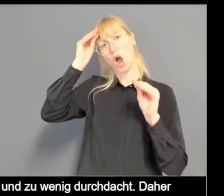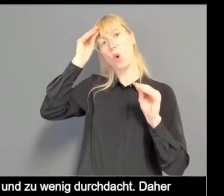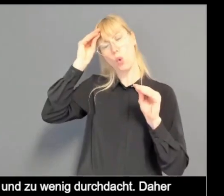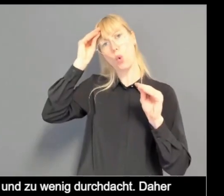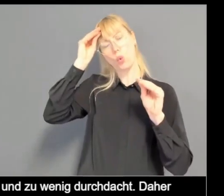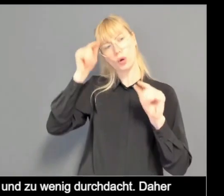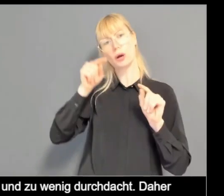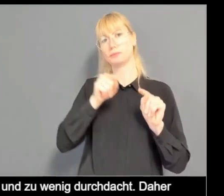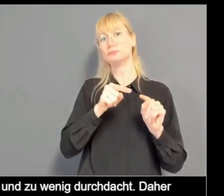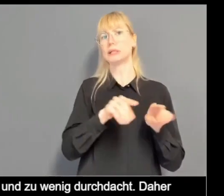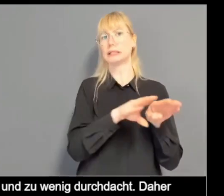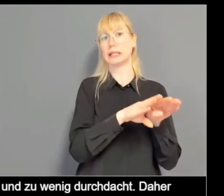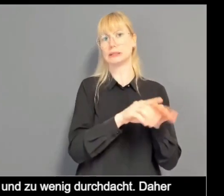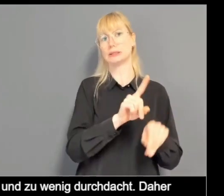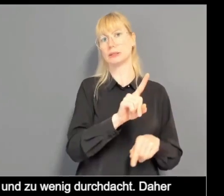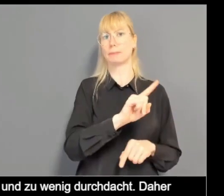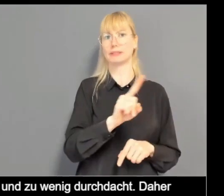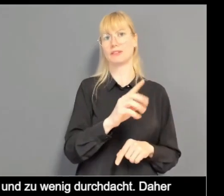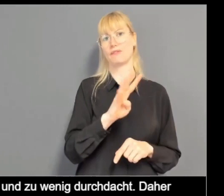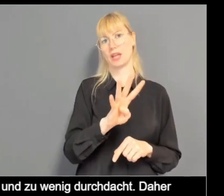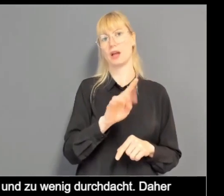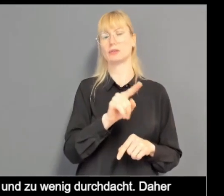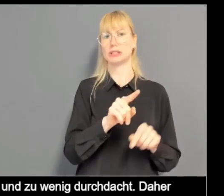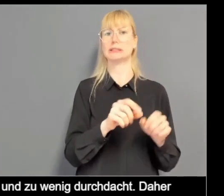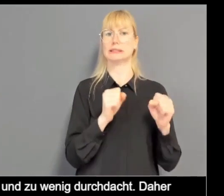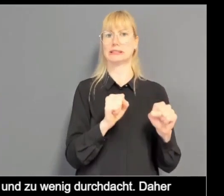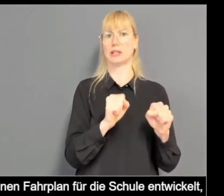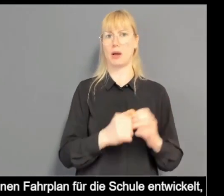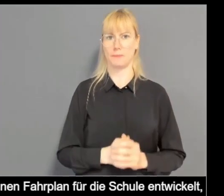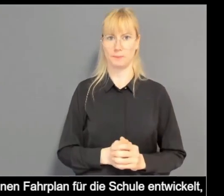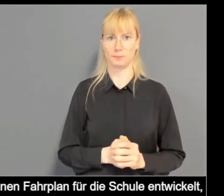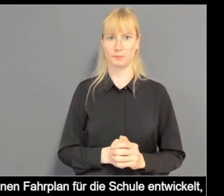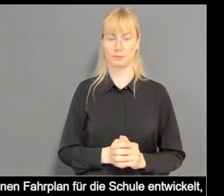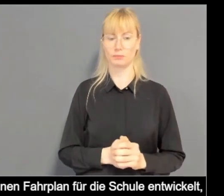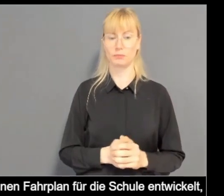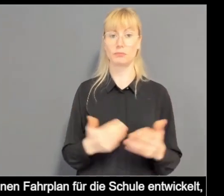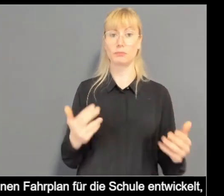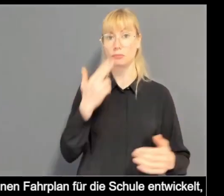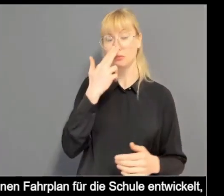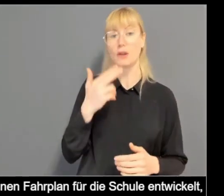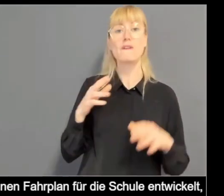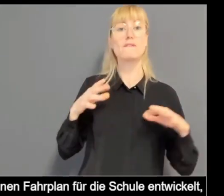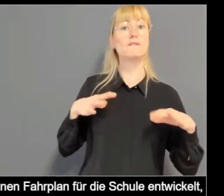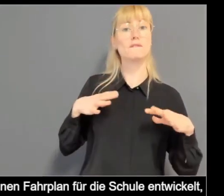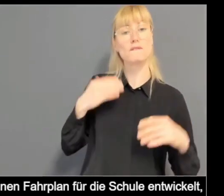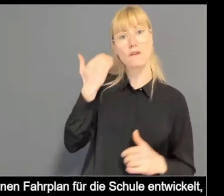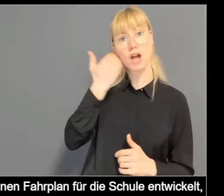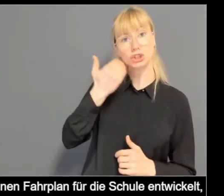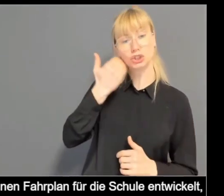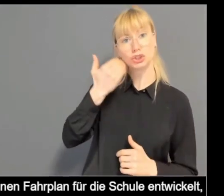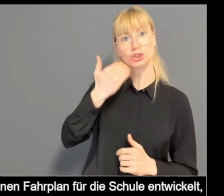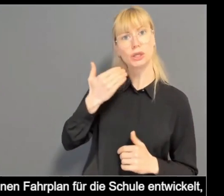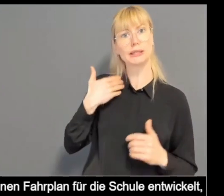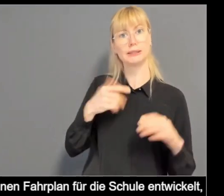mit intensivste Testregime haben und damit auch eine sehr hohe Sicherheit. Das sehen wir auch an den Zahlen. Während wir in der